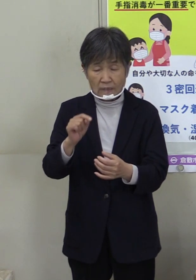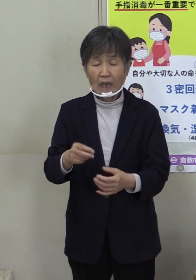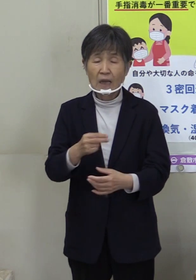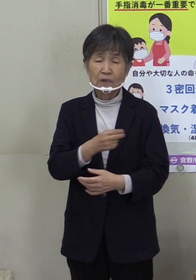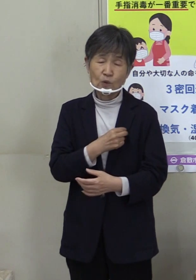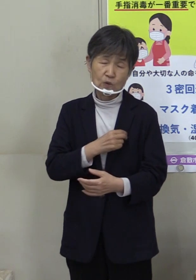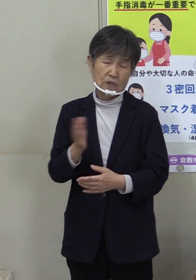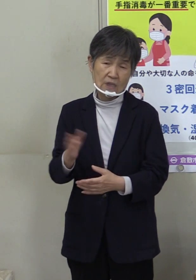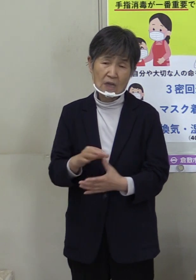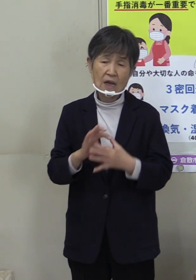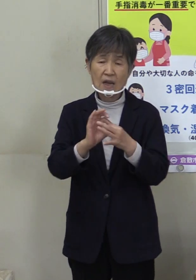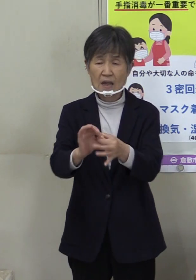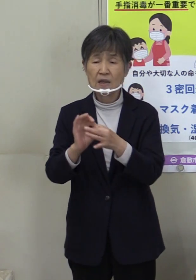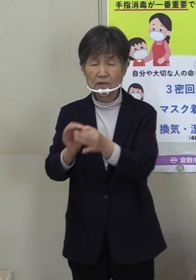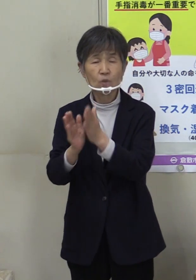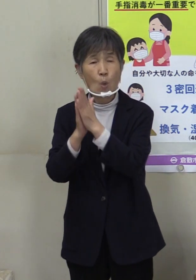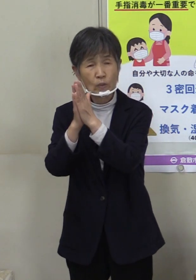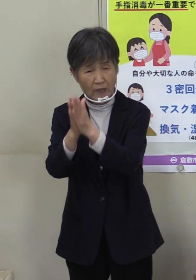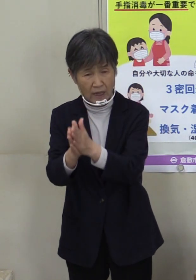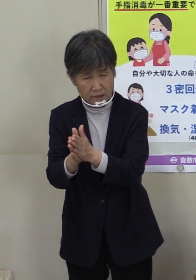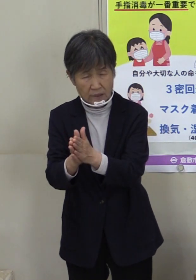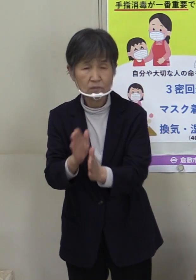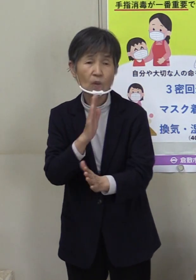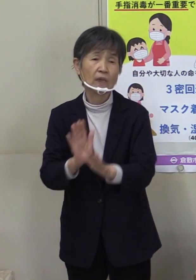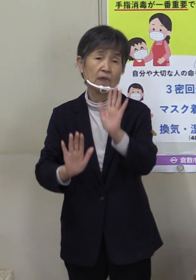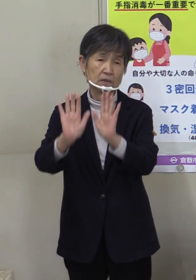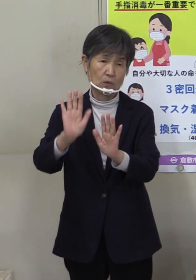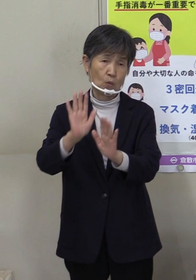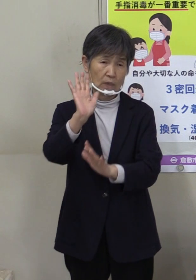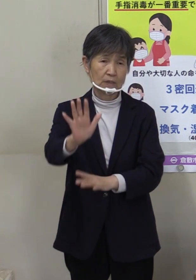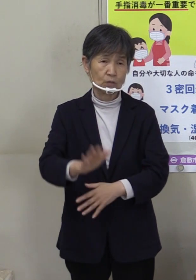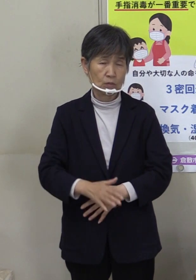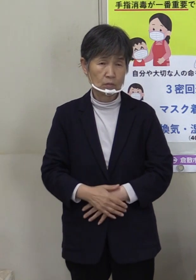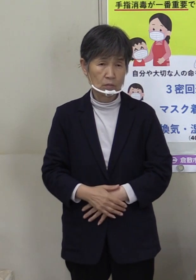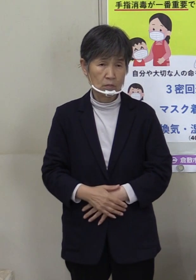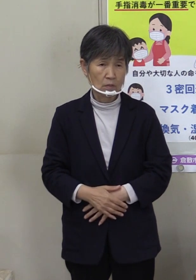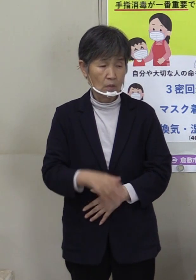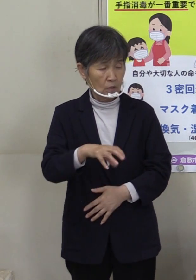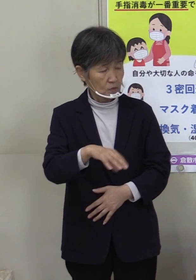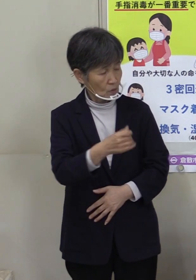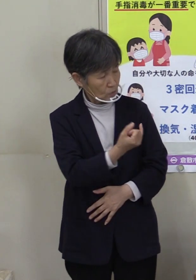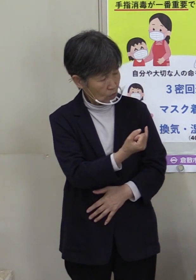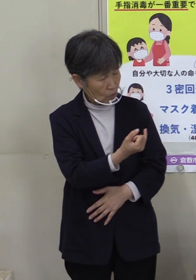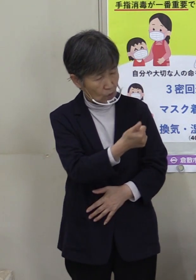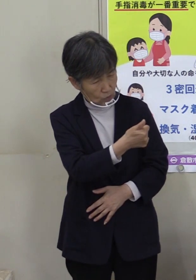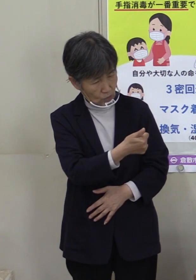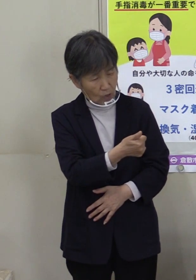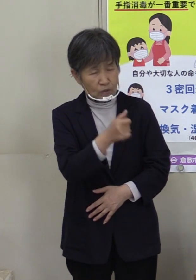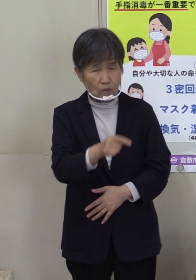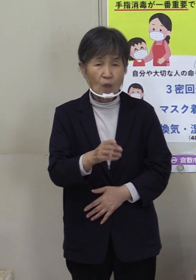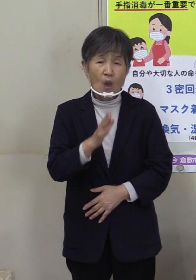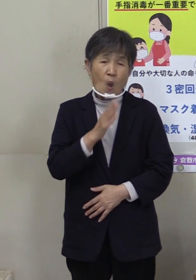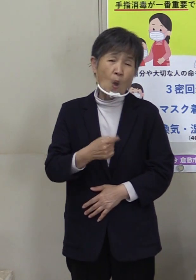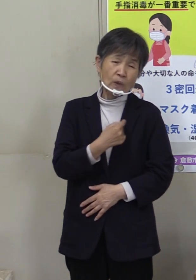の連絡をお願いしているというのが現状でございます。 所長、それ本気でおっしゃって